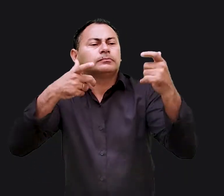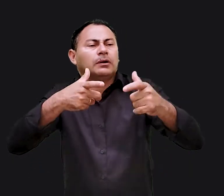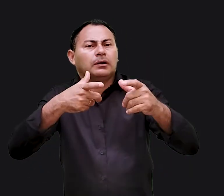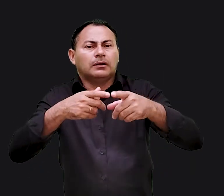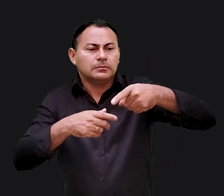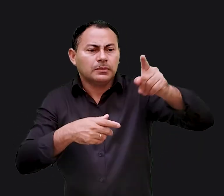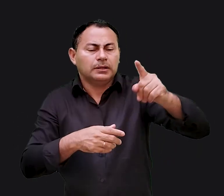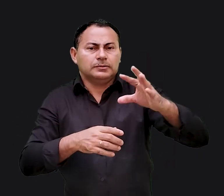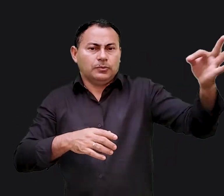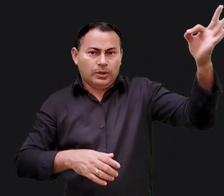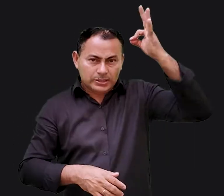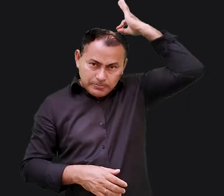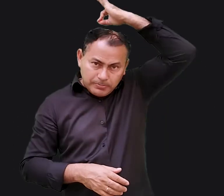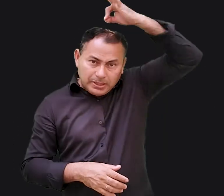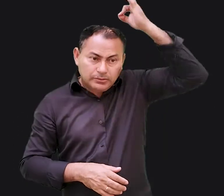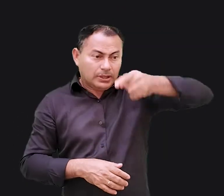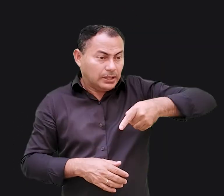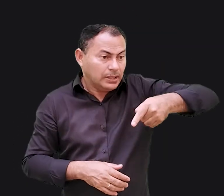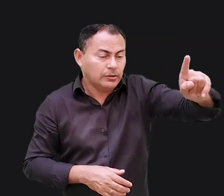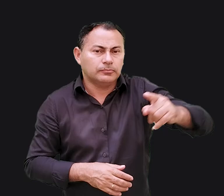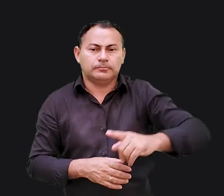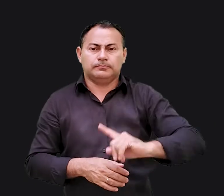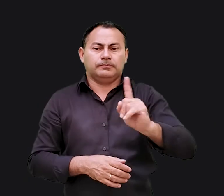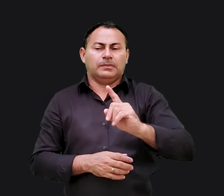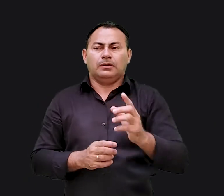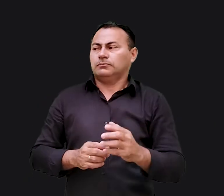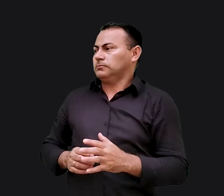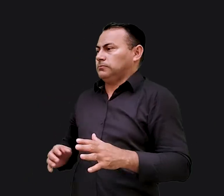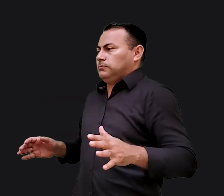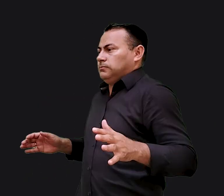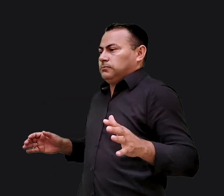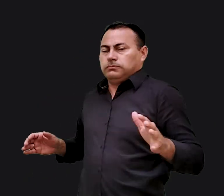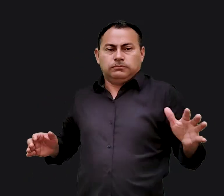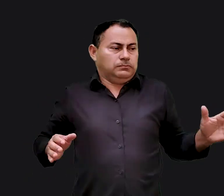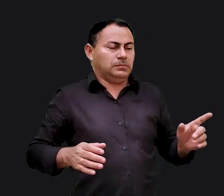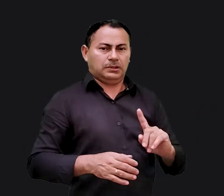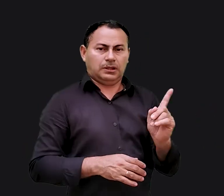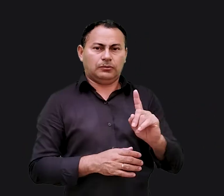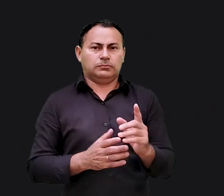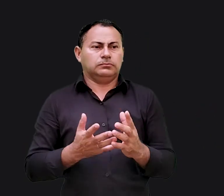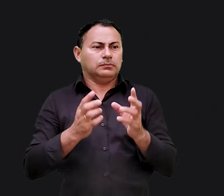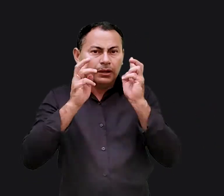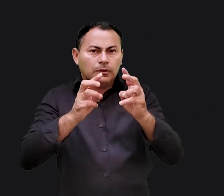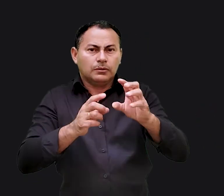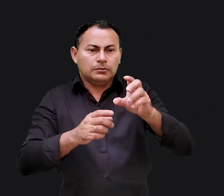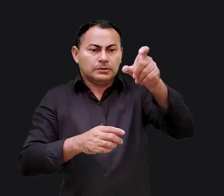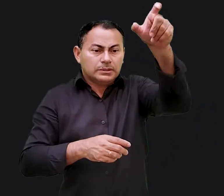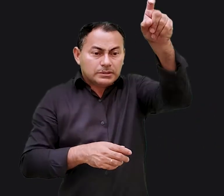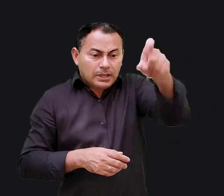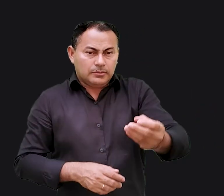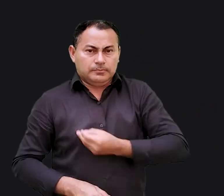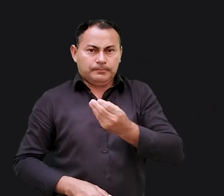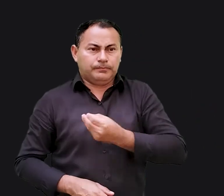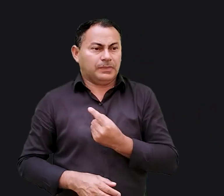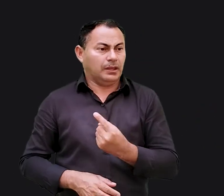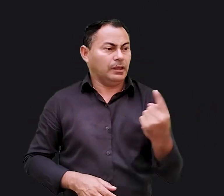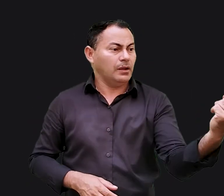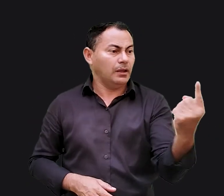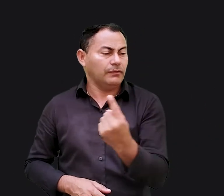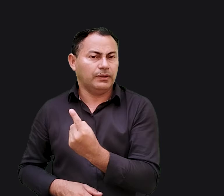Para onde quer que fosse o espírito, eles iam, e não se viravam quando se moviam. Os seres viventes iam e vinham